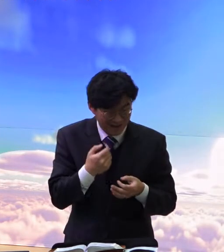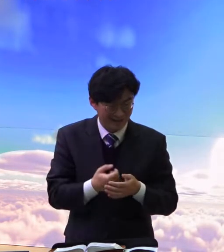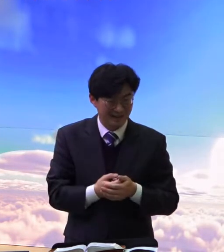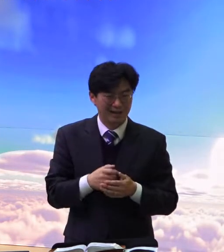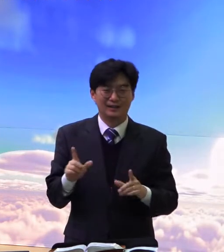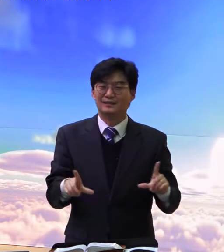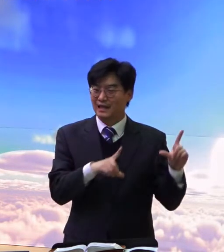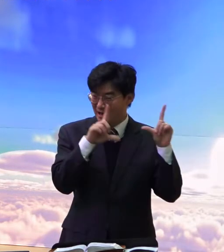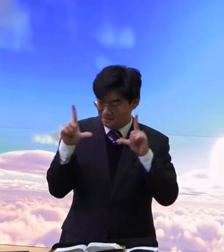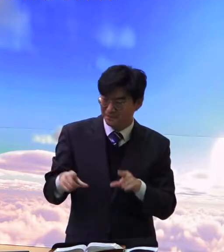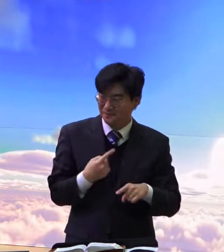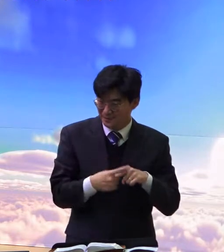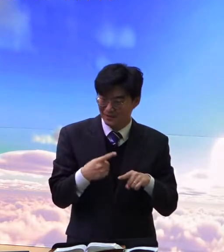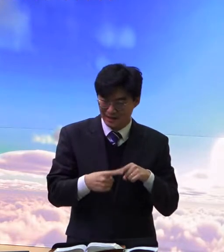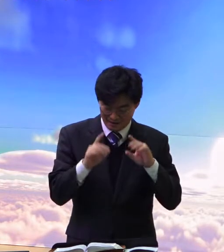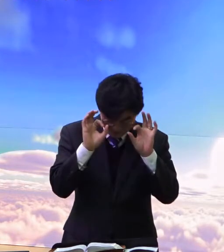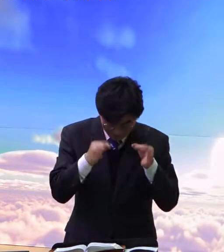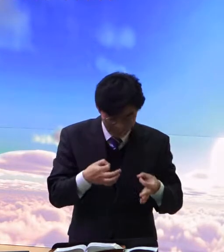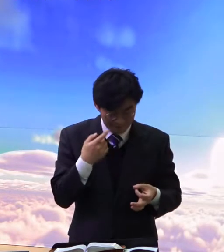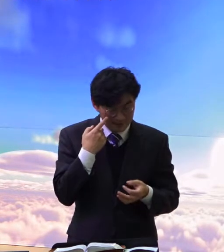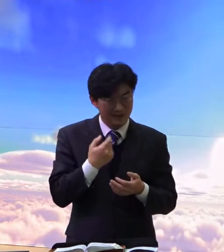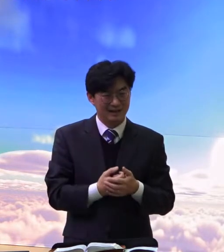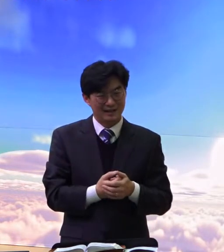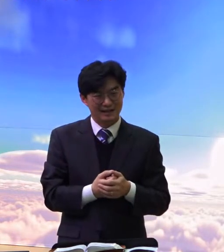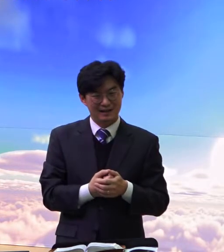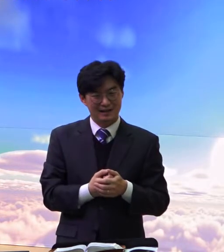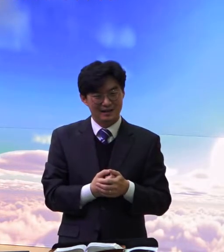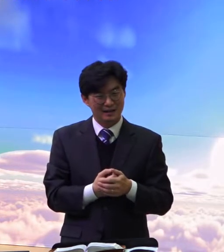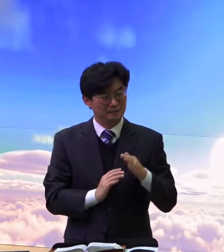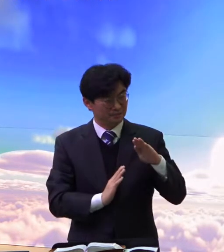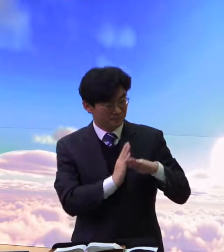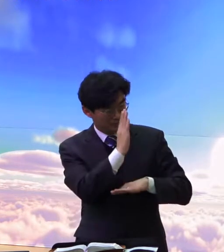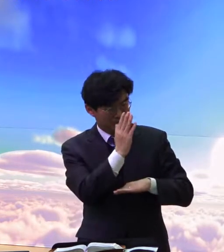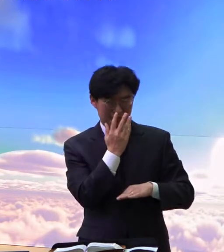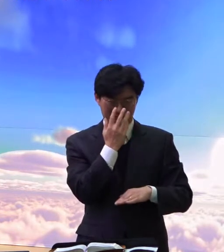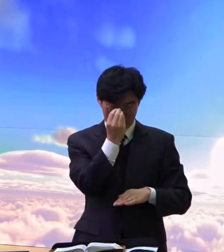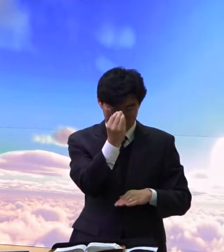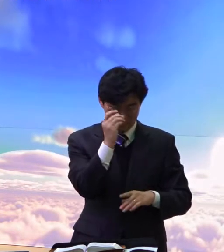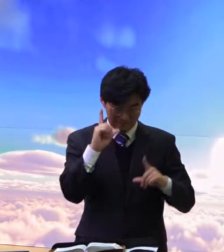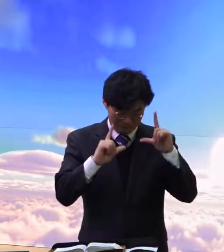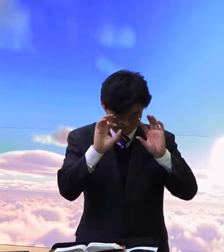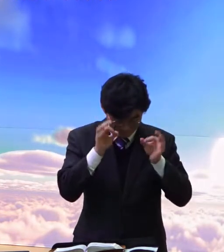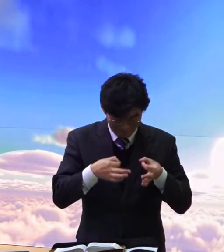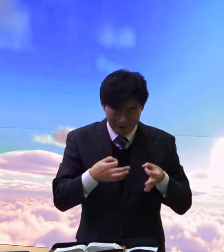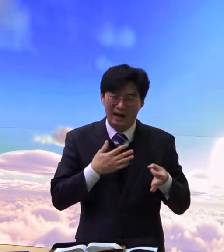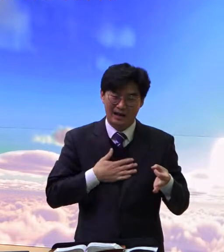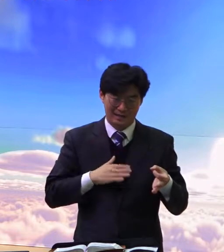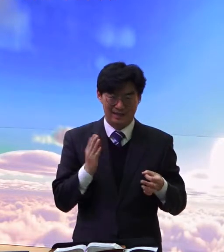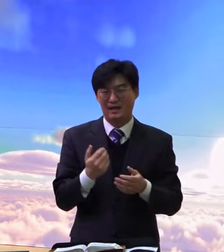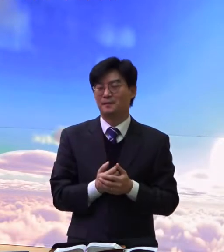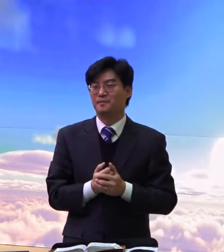사는 것은 아무나 누릴 수 없는 놀라운 하나님이 주시는 복입니다.